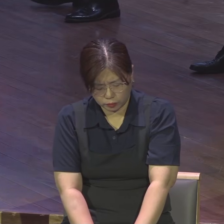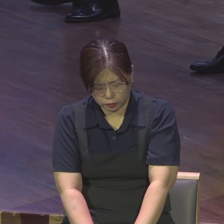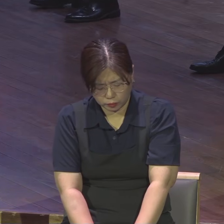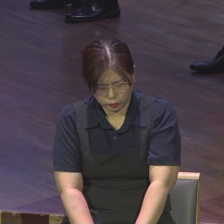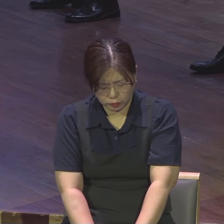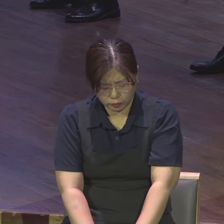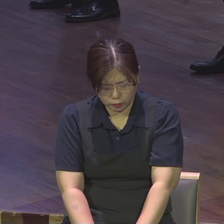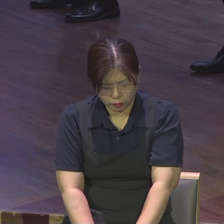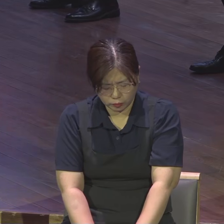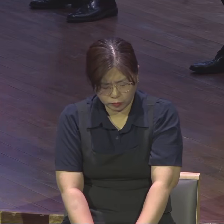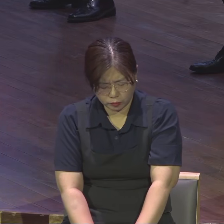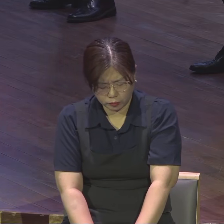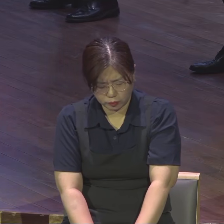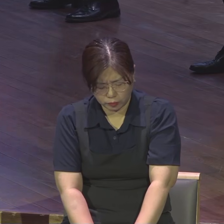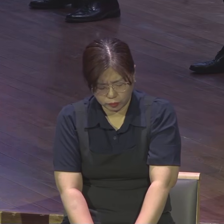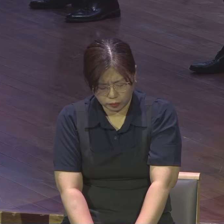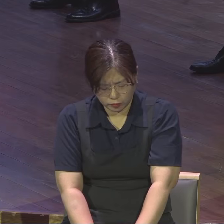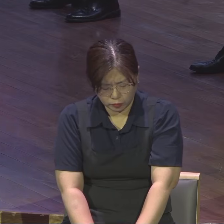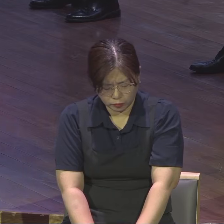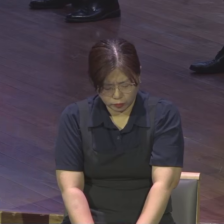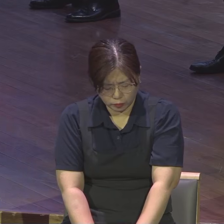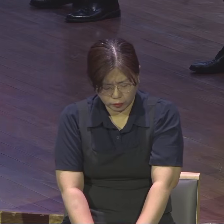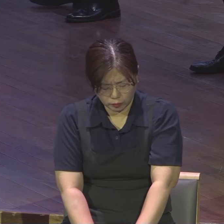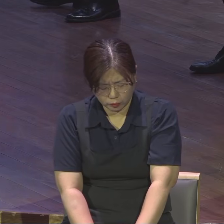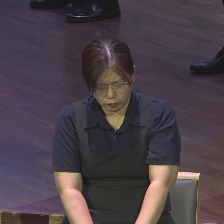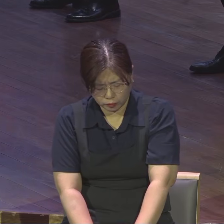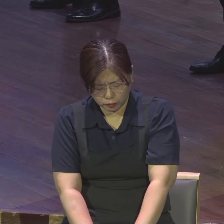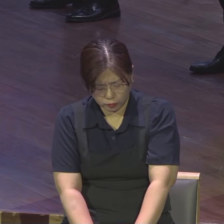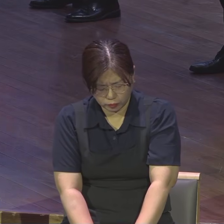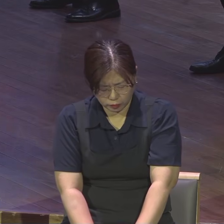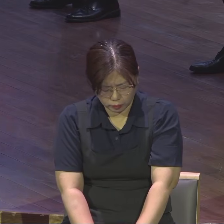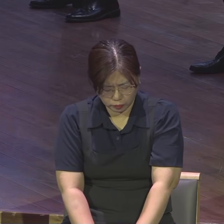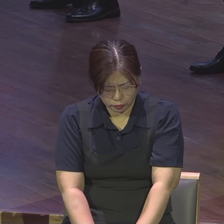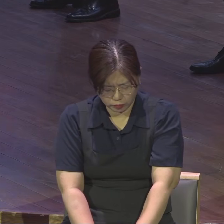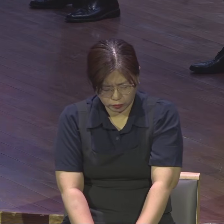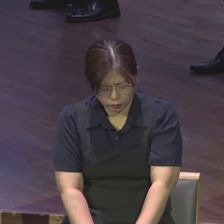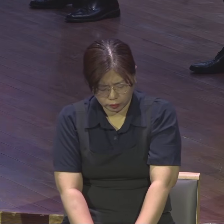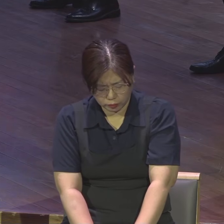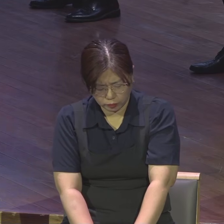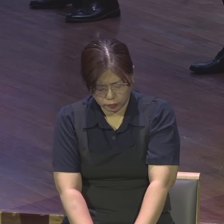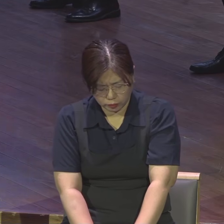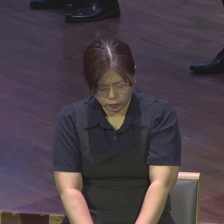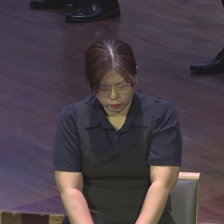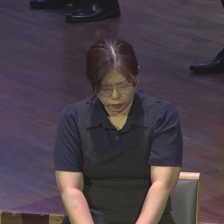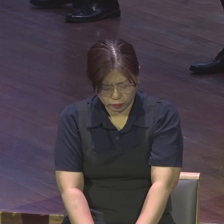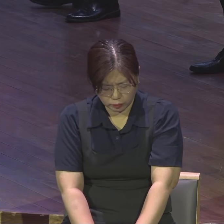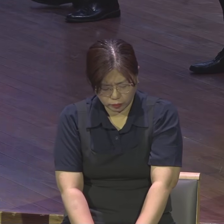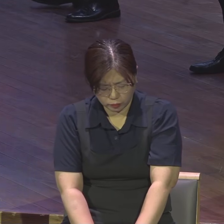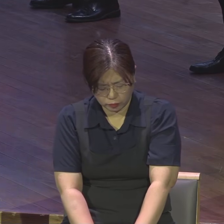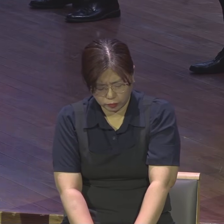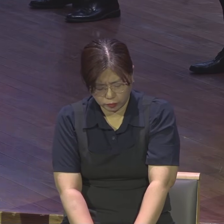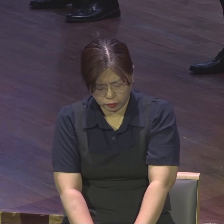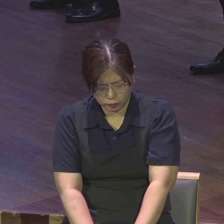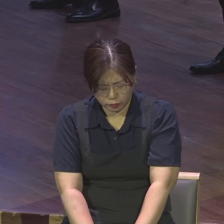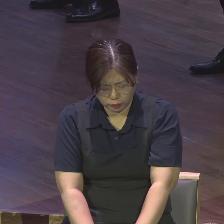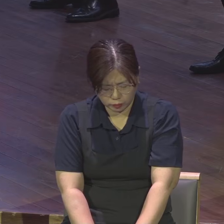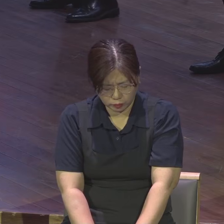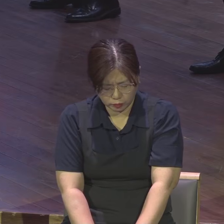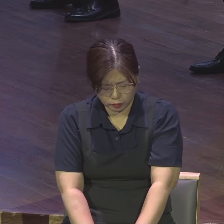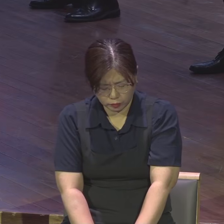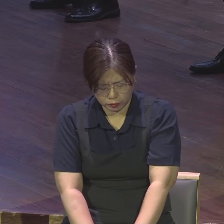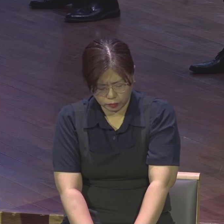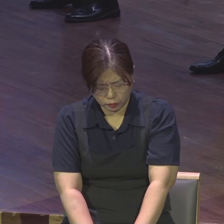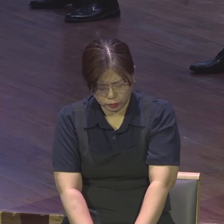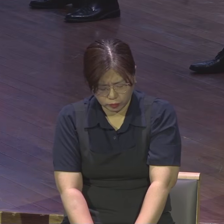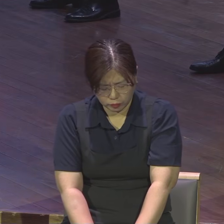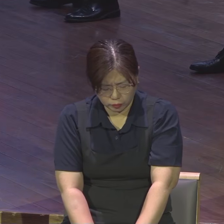법대로 하나님의 은혜대로 하나님의 결정이 이루어지는 시간 되게 하여 주옵소서. 하나님 앞에 기도할 우리에게 들어주옵소서. 우리의 역사는